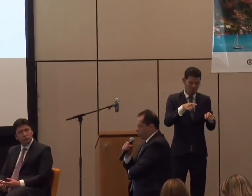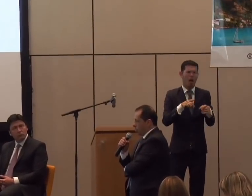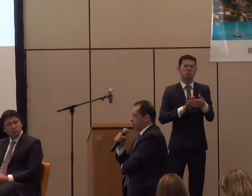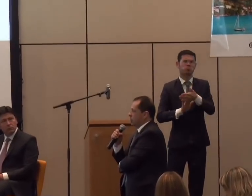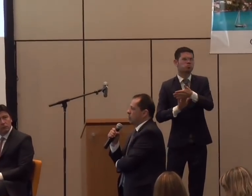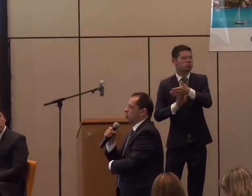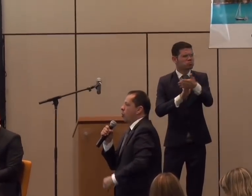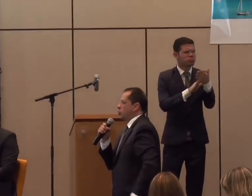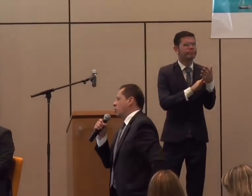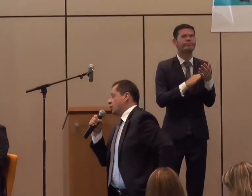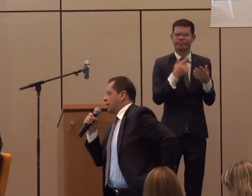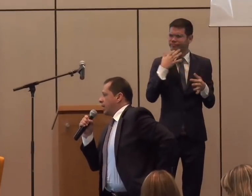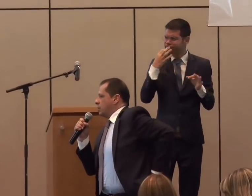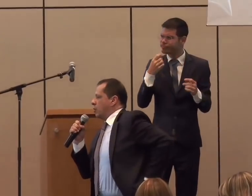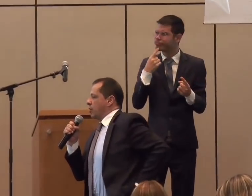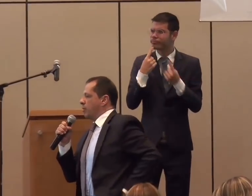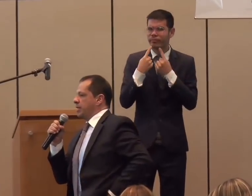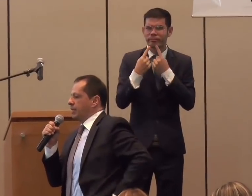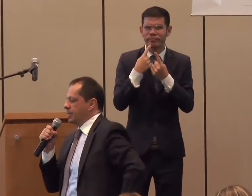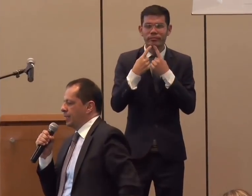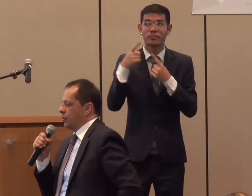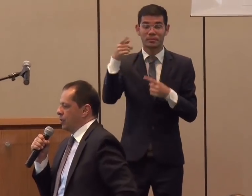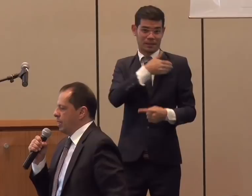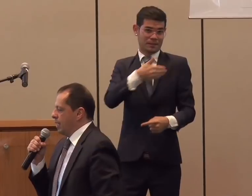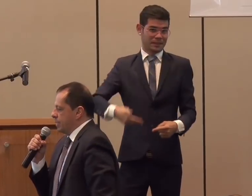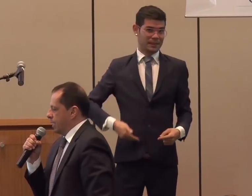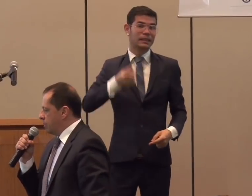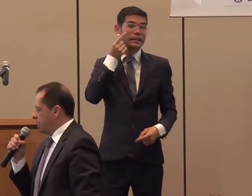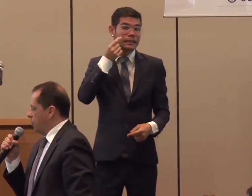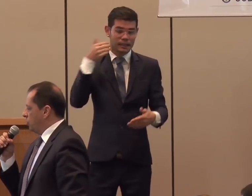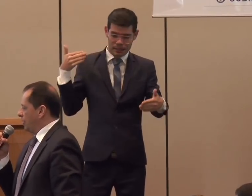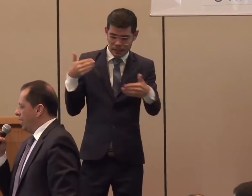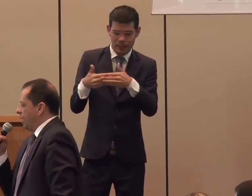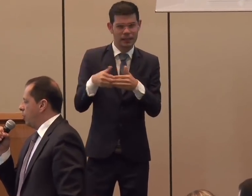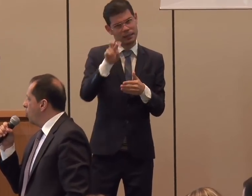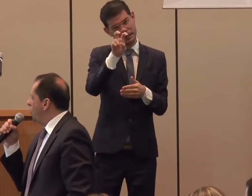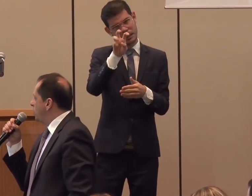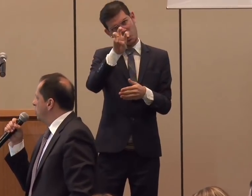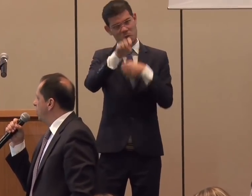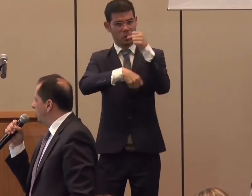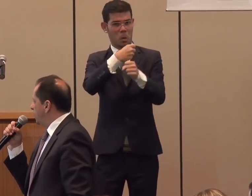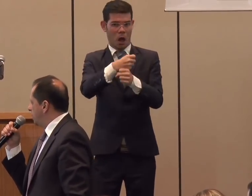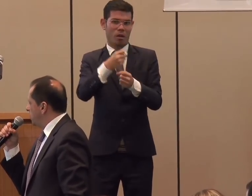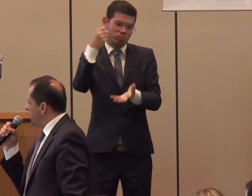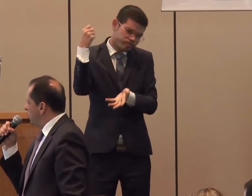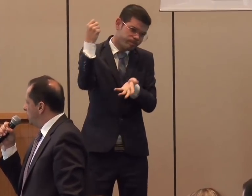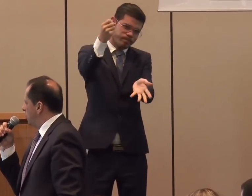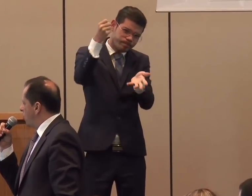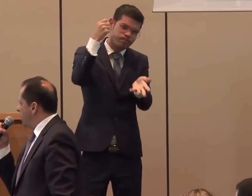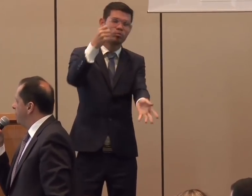si nosotros hablamos en los 8 ó 7 años del gobierno del presidente santos se han invertido un total de 1 billón